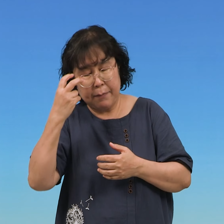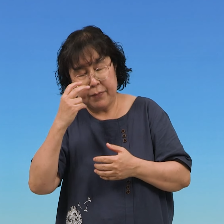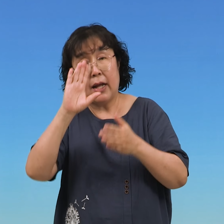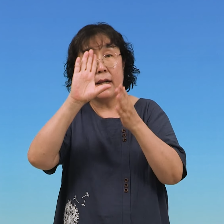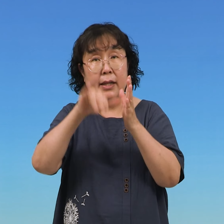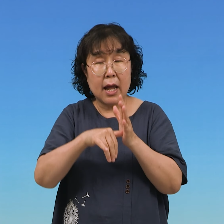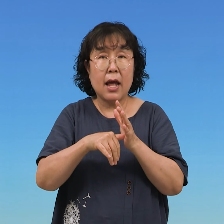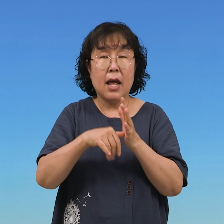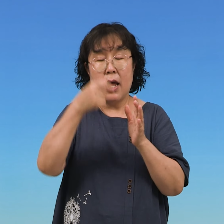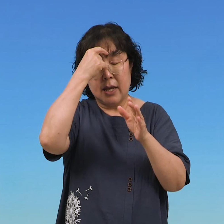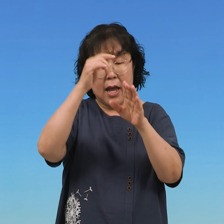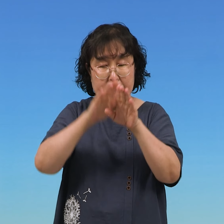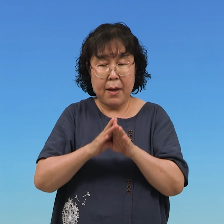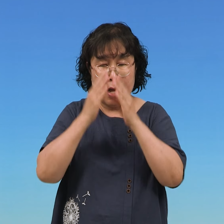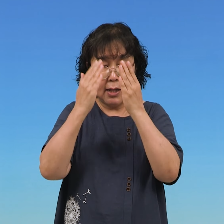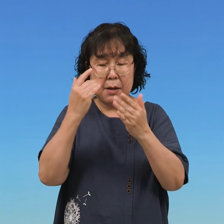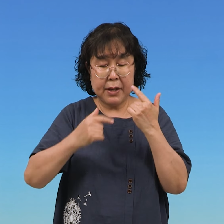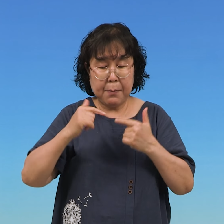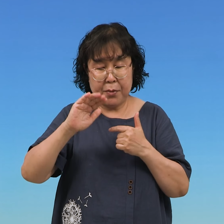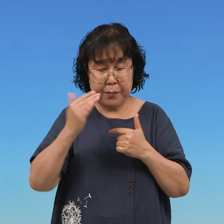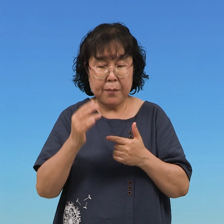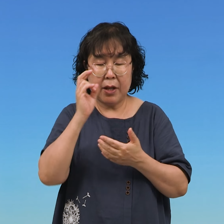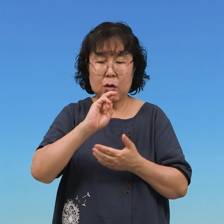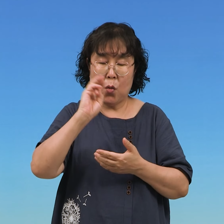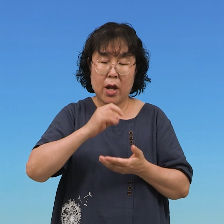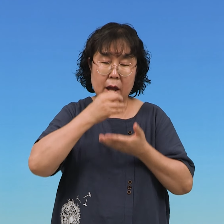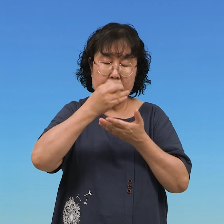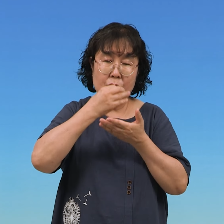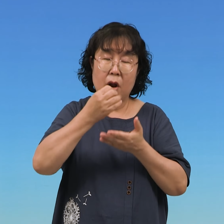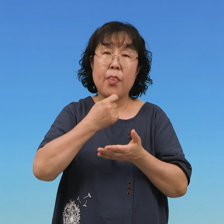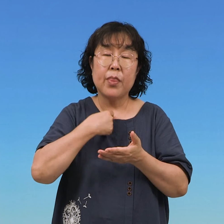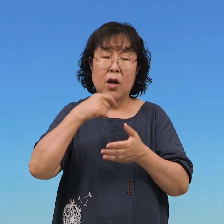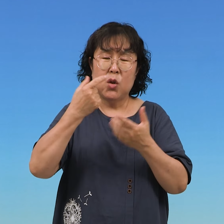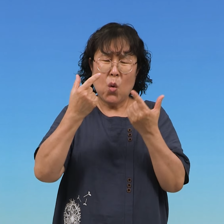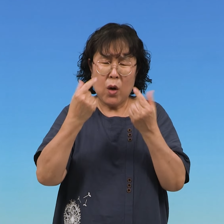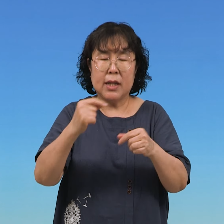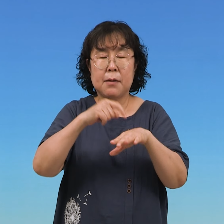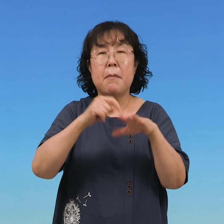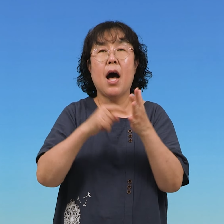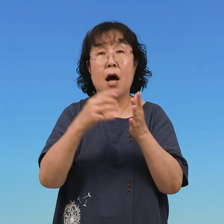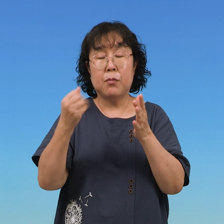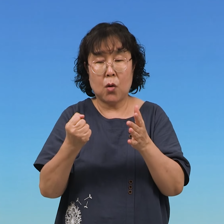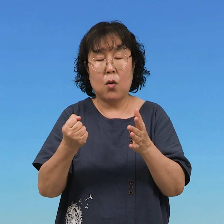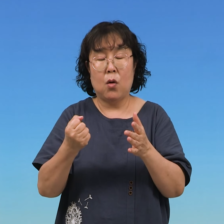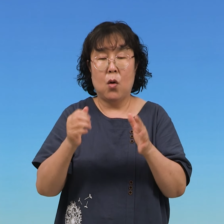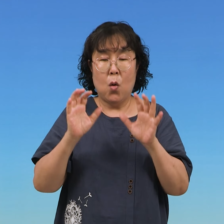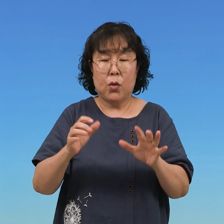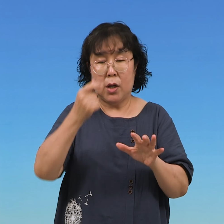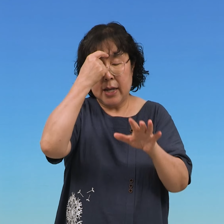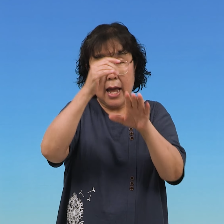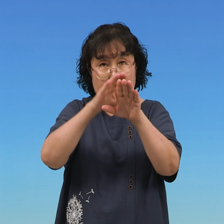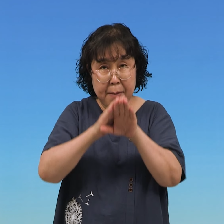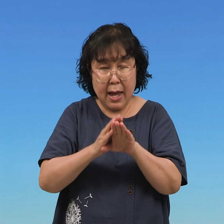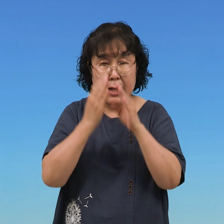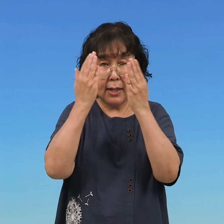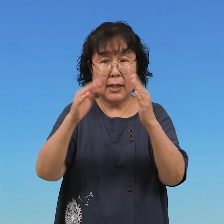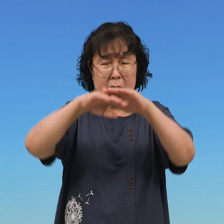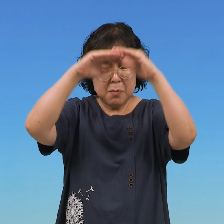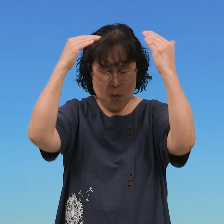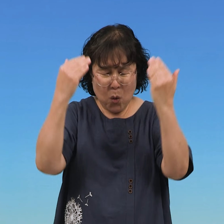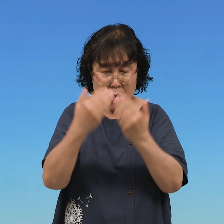그 예배 드림이 기쁨됩니다. 이 노래를 가지고 자장가를 불렀던 똑같은 마음으로 저는 오늘